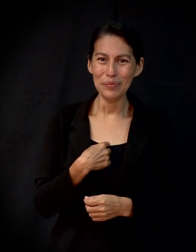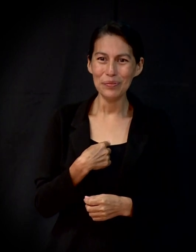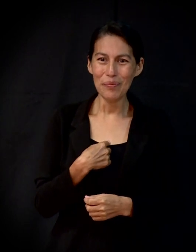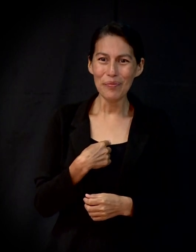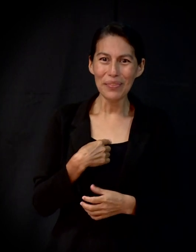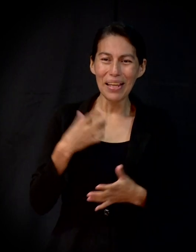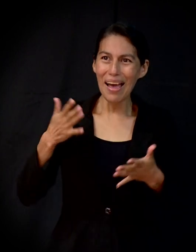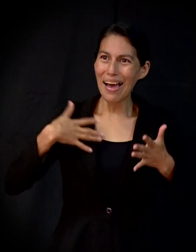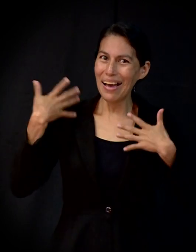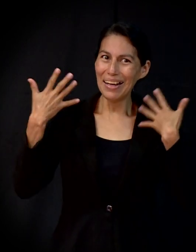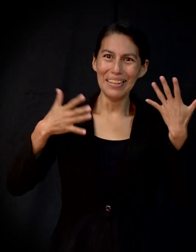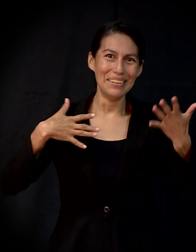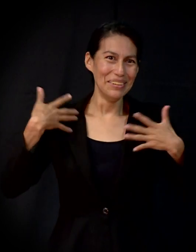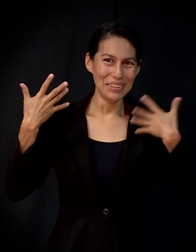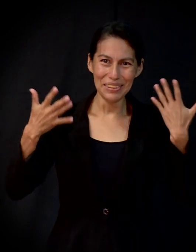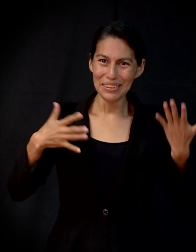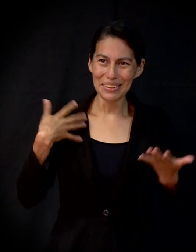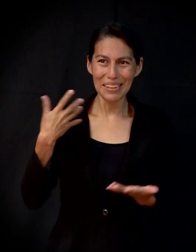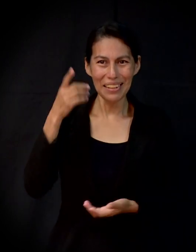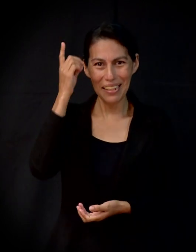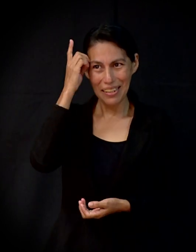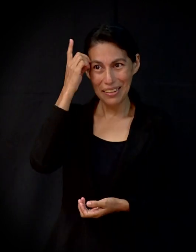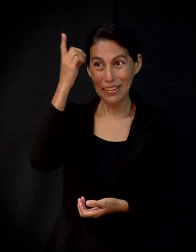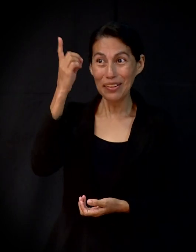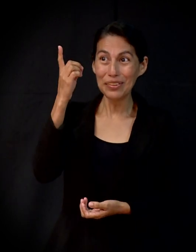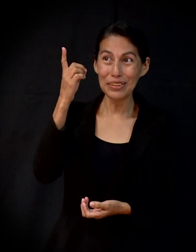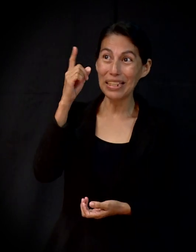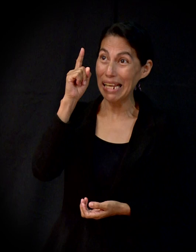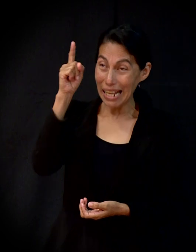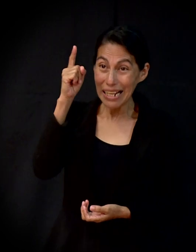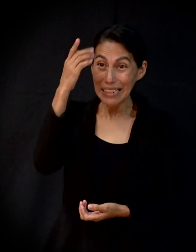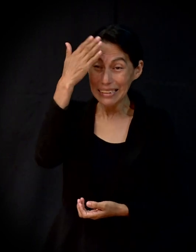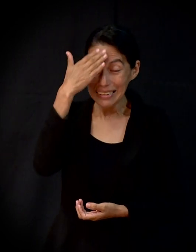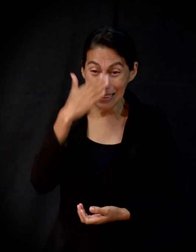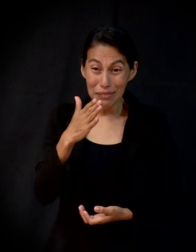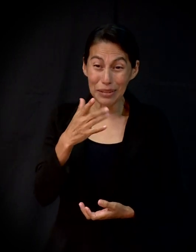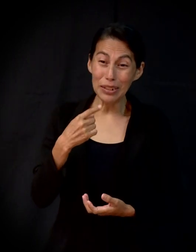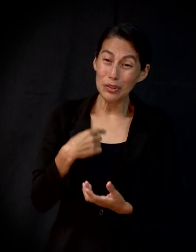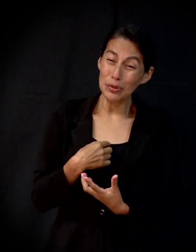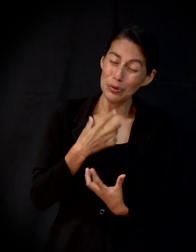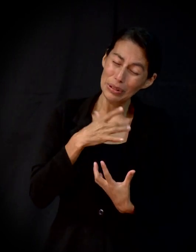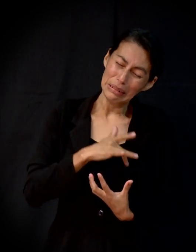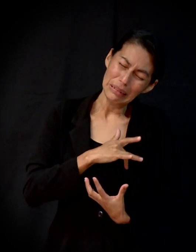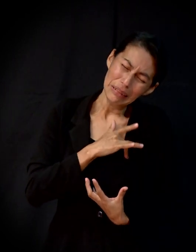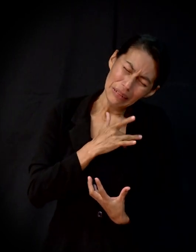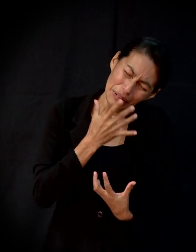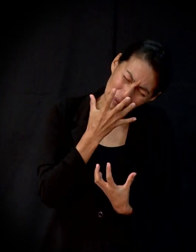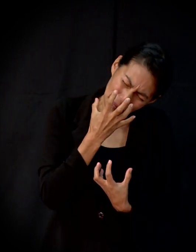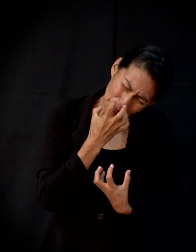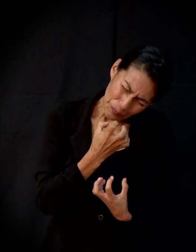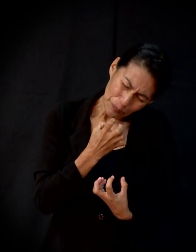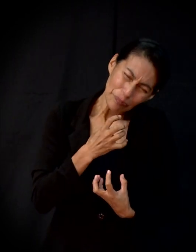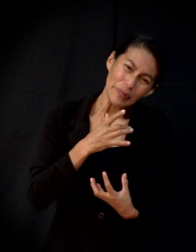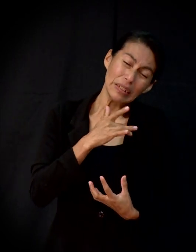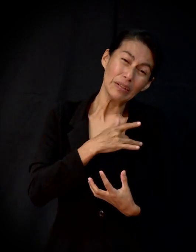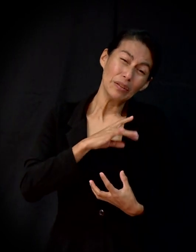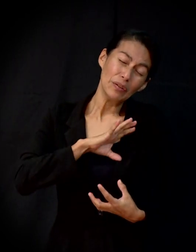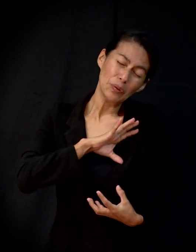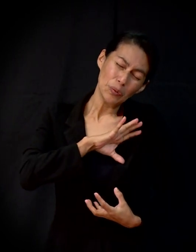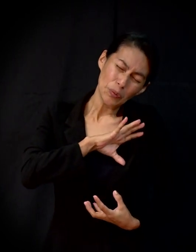Y yo estuve muy alegre. Y Dios mismo ya sabía cuánta tristeza había en mi